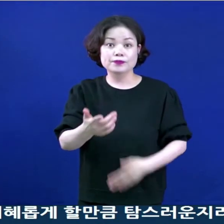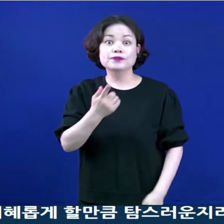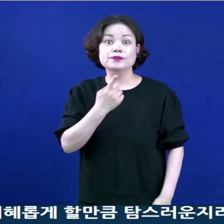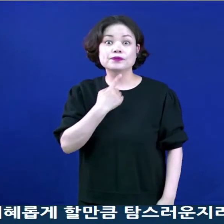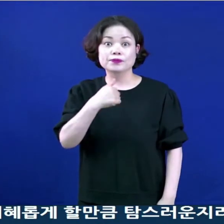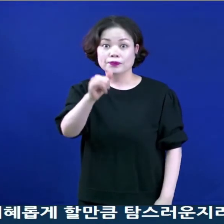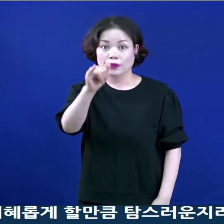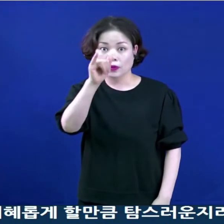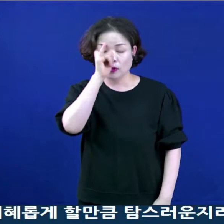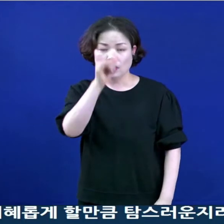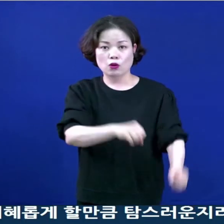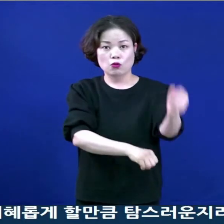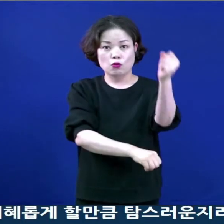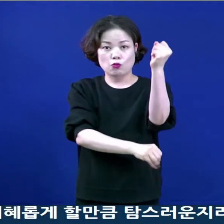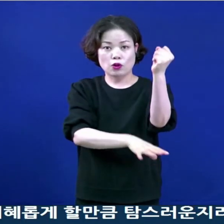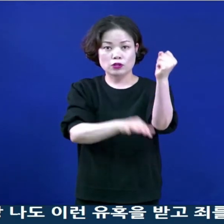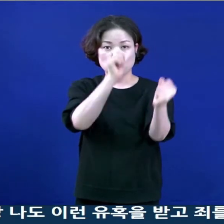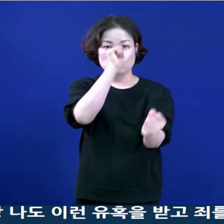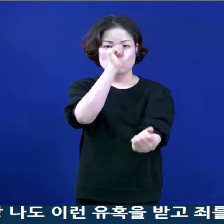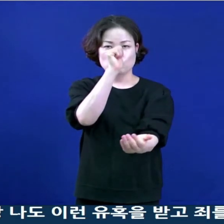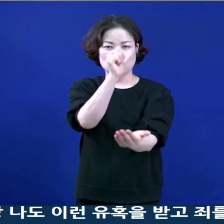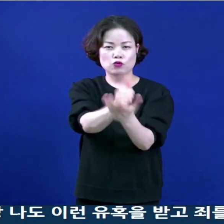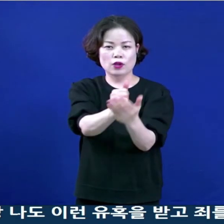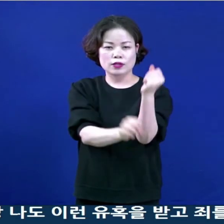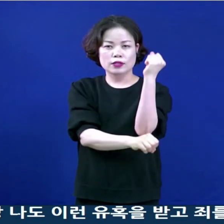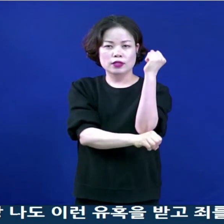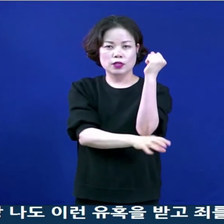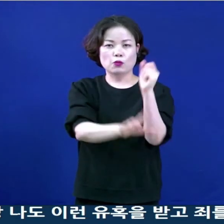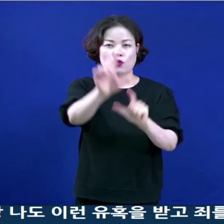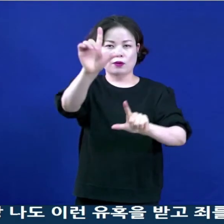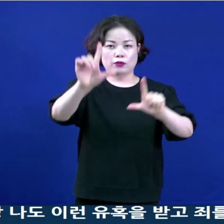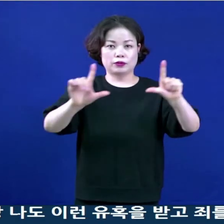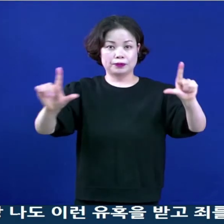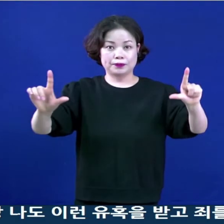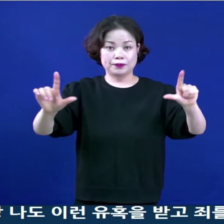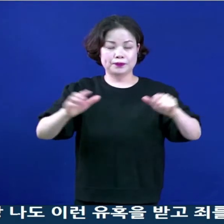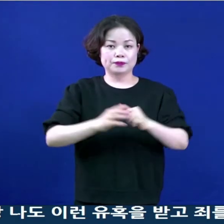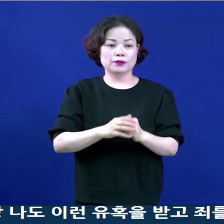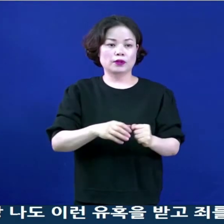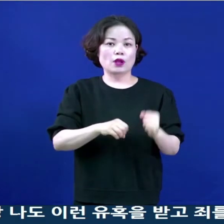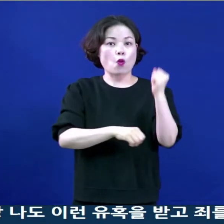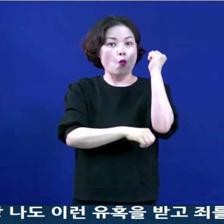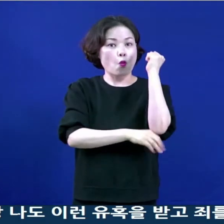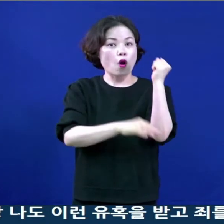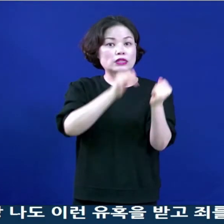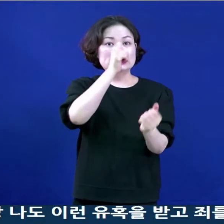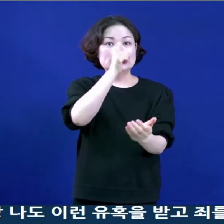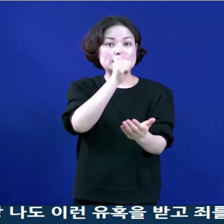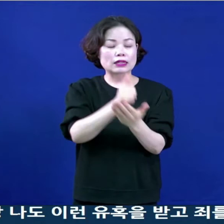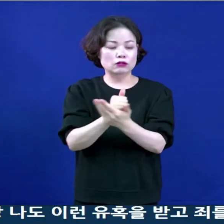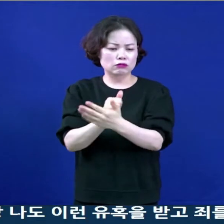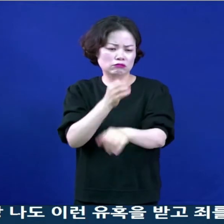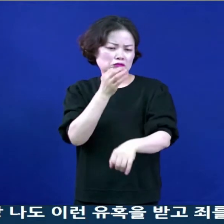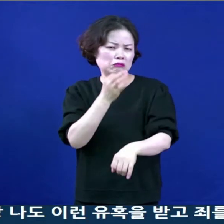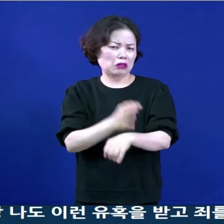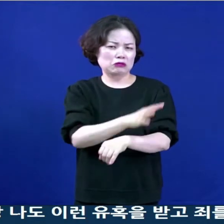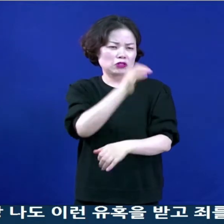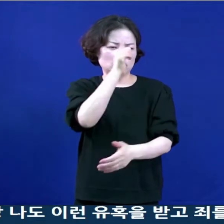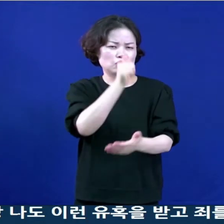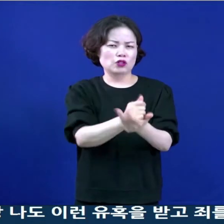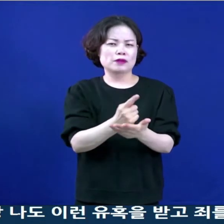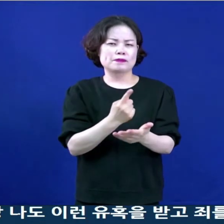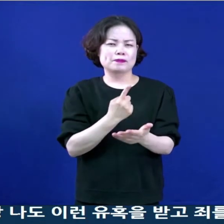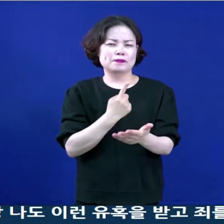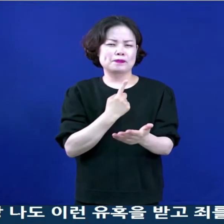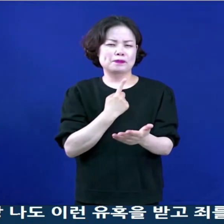이것이 원죄의 기본적인 모습입니다. 그리고 이 원죄는 단순히 우리로 하여금 죄만 짓게 하는